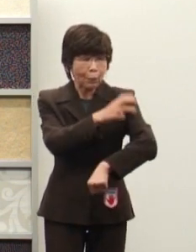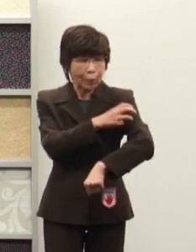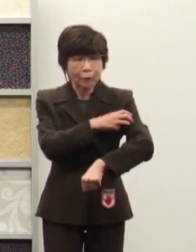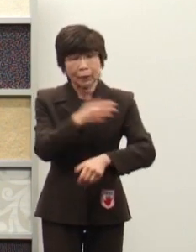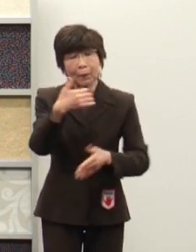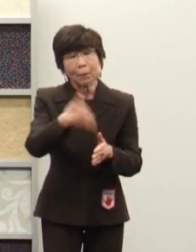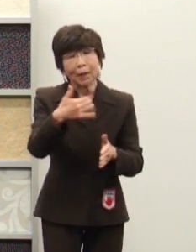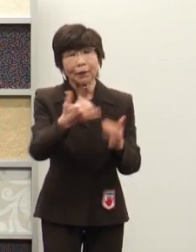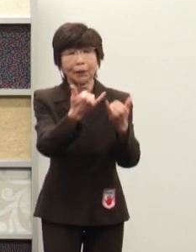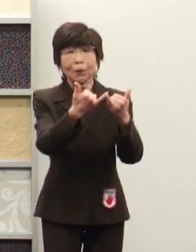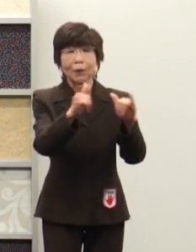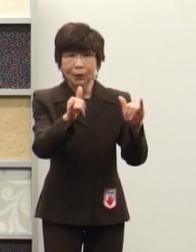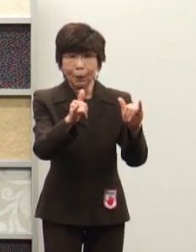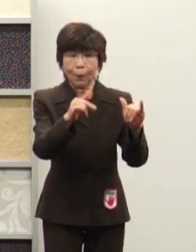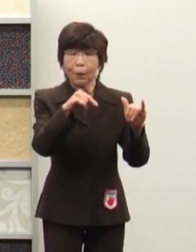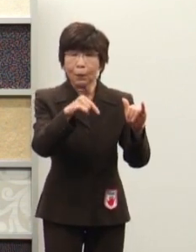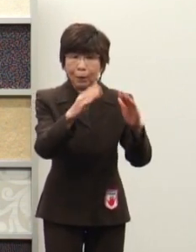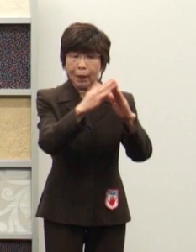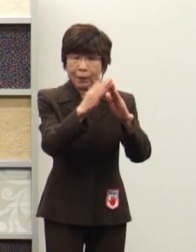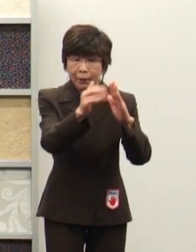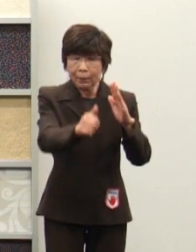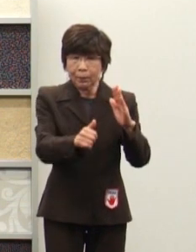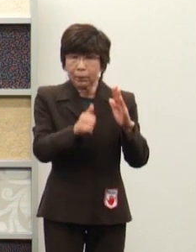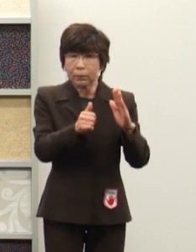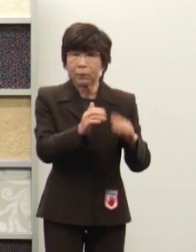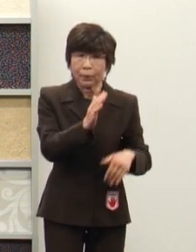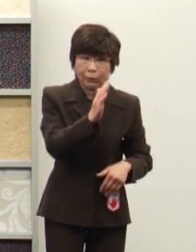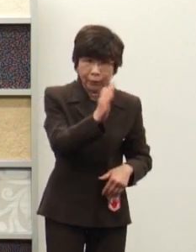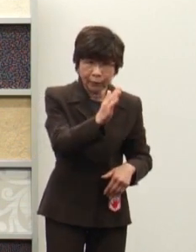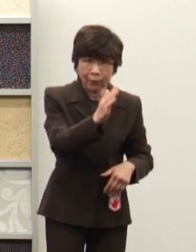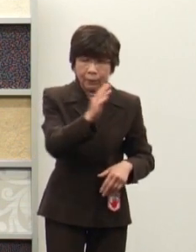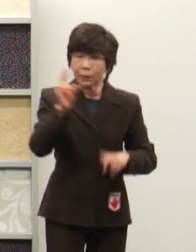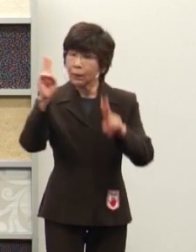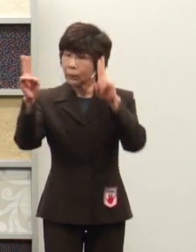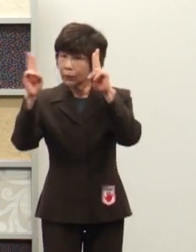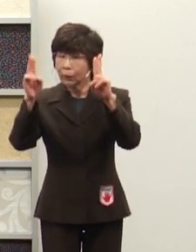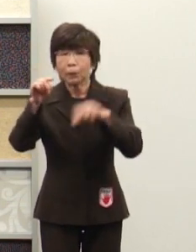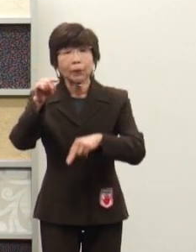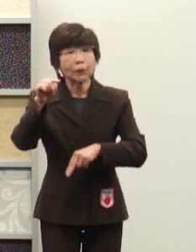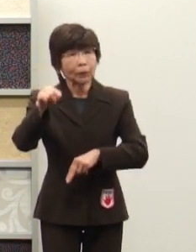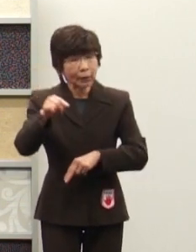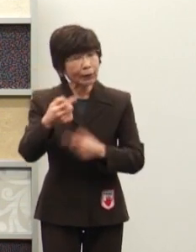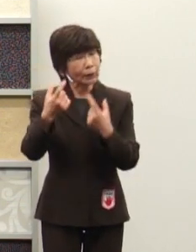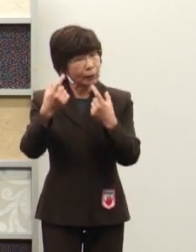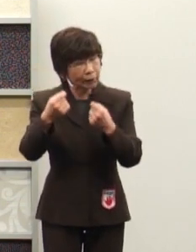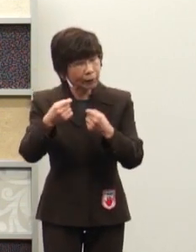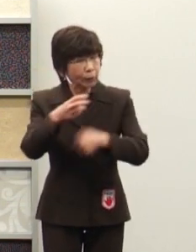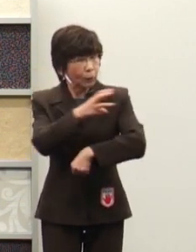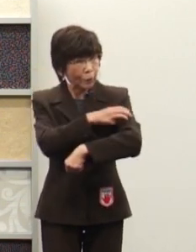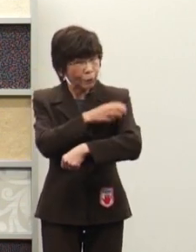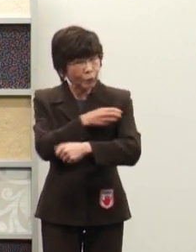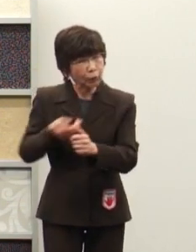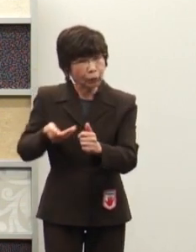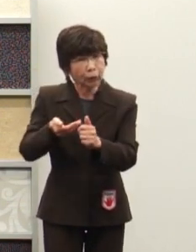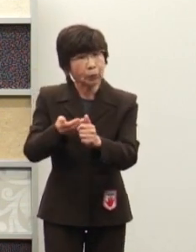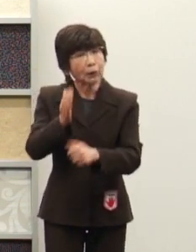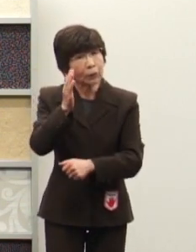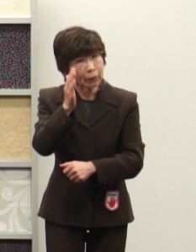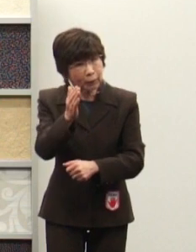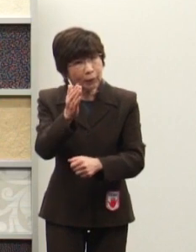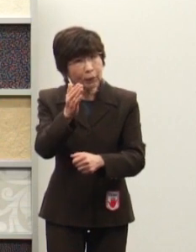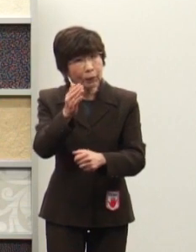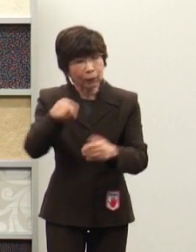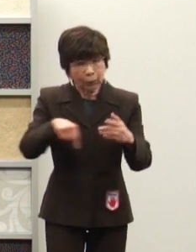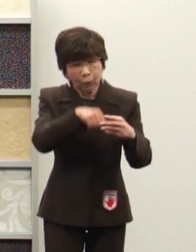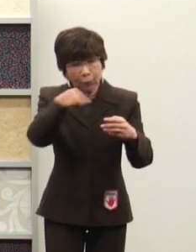へ その外出自粛の要請とか事業所に対して、干渉してくださいというようなこととかも入ってますよね。 はい、 これ